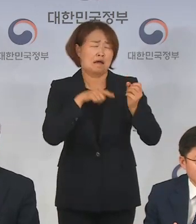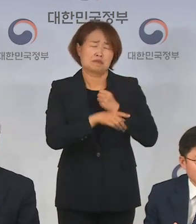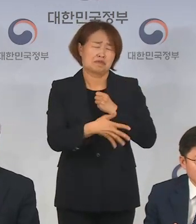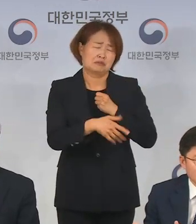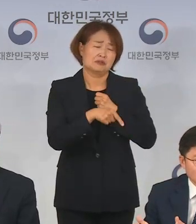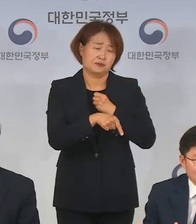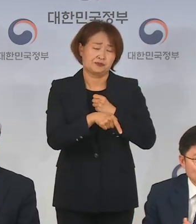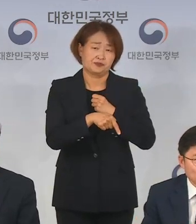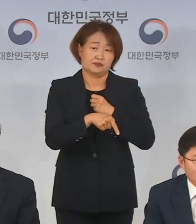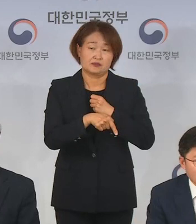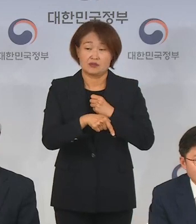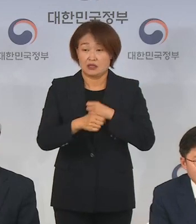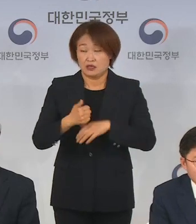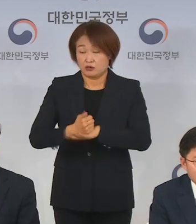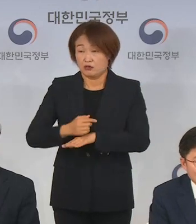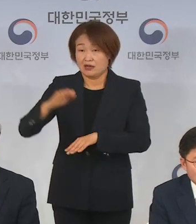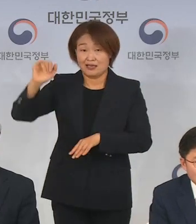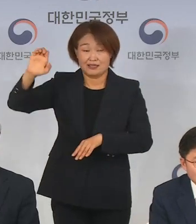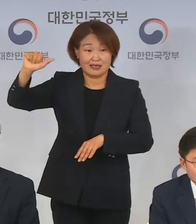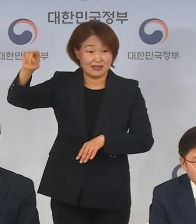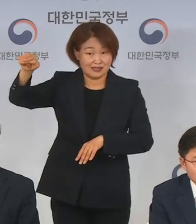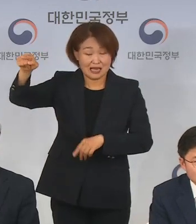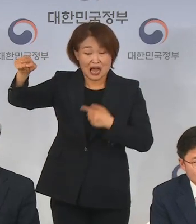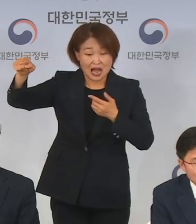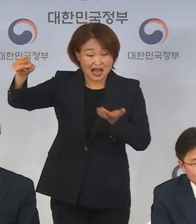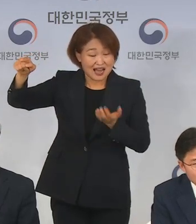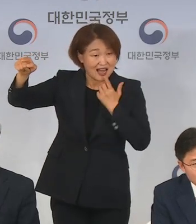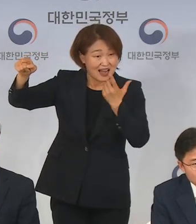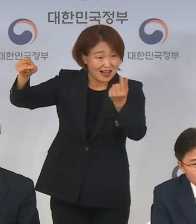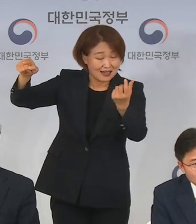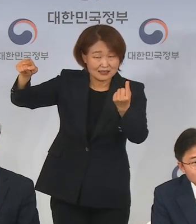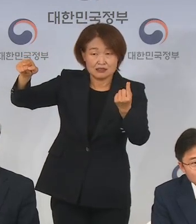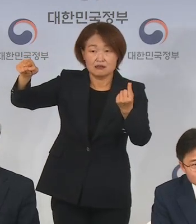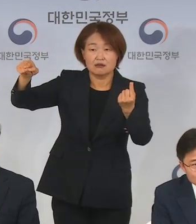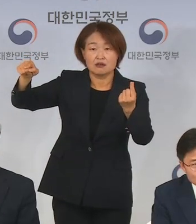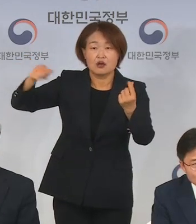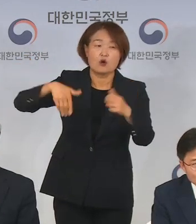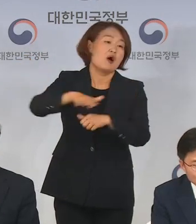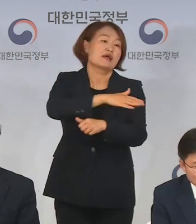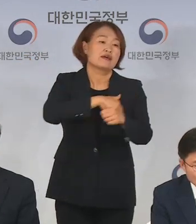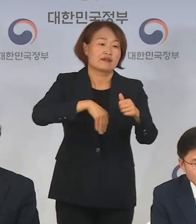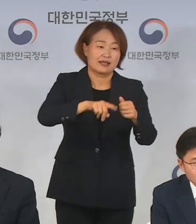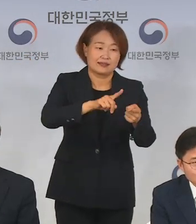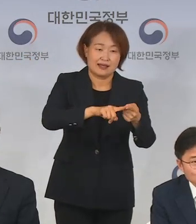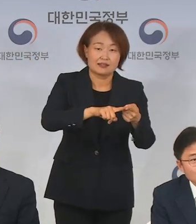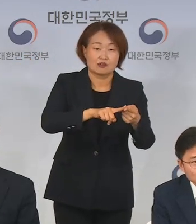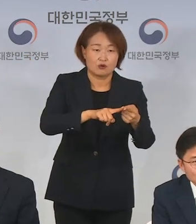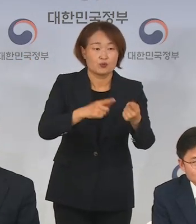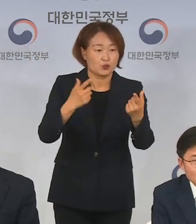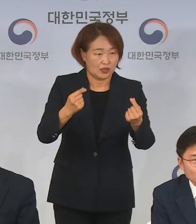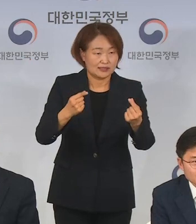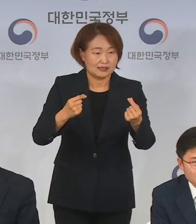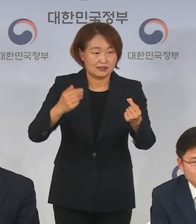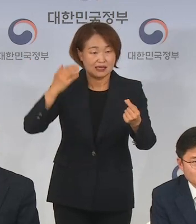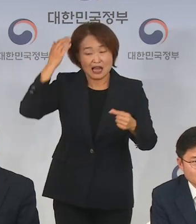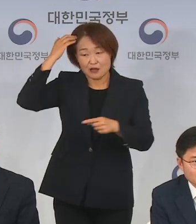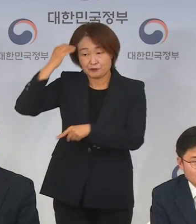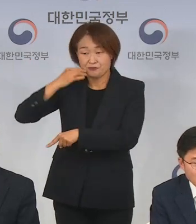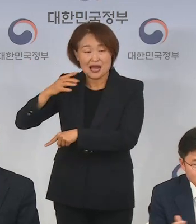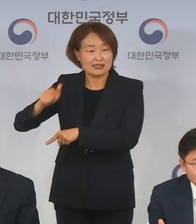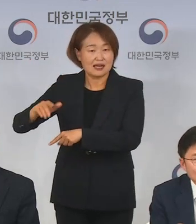없을 테니까 결국은 IAEA도 아까 말씀드린 대로 환경 시료도 똑같이 교차 분석을 지금 하고